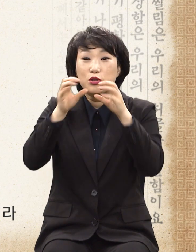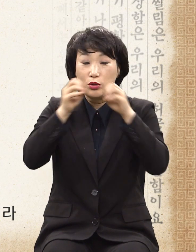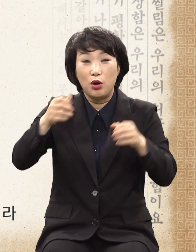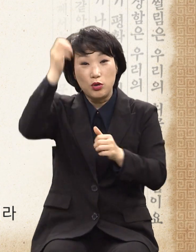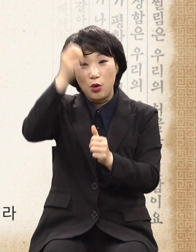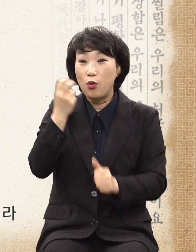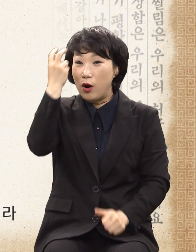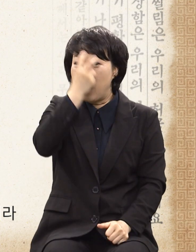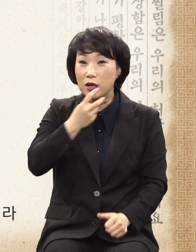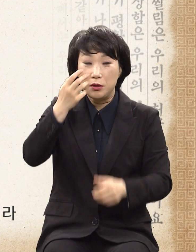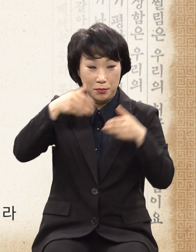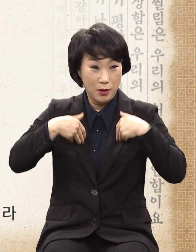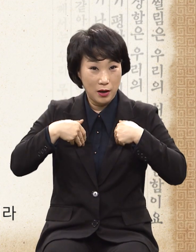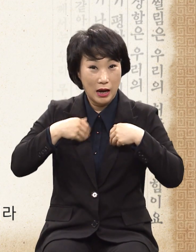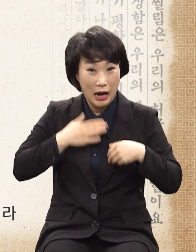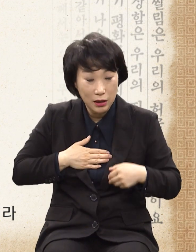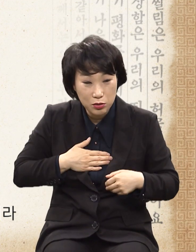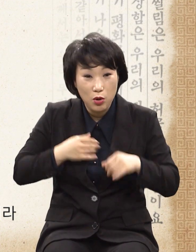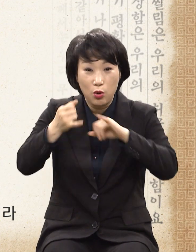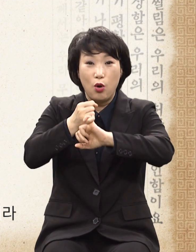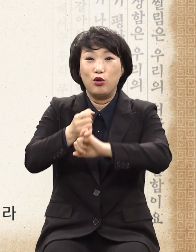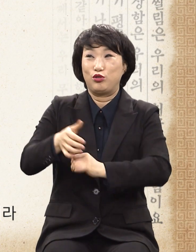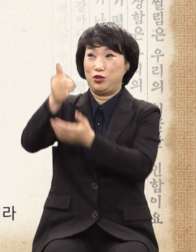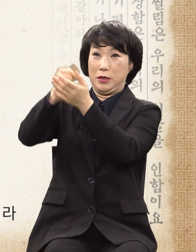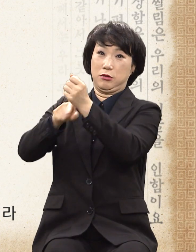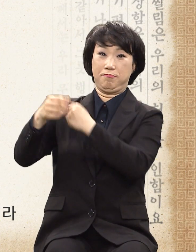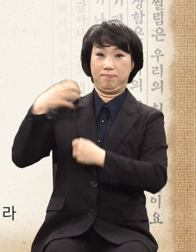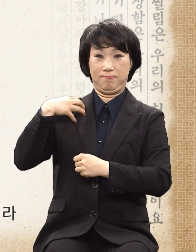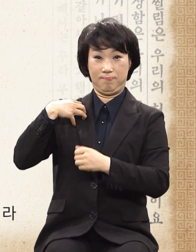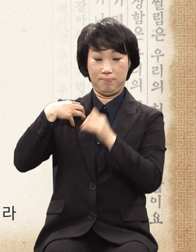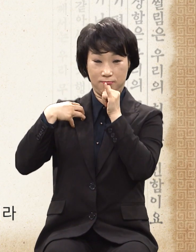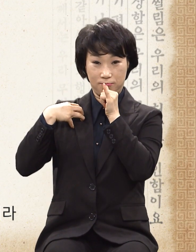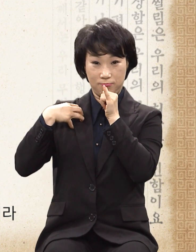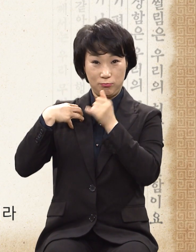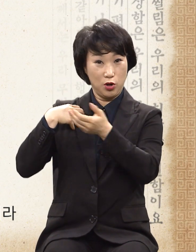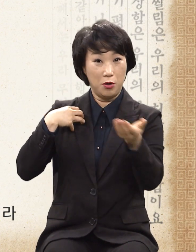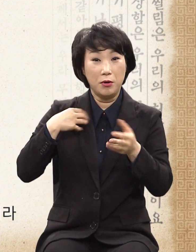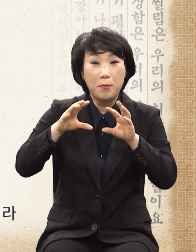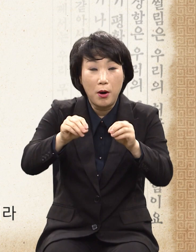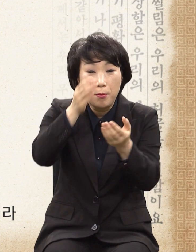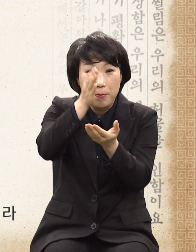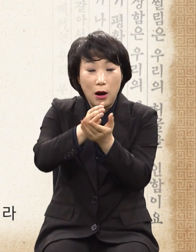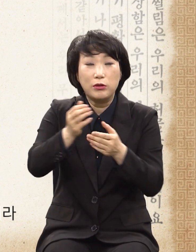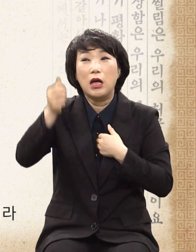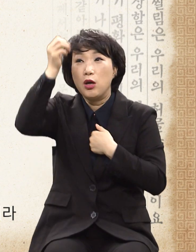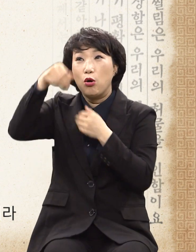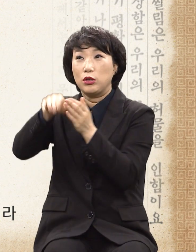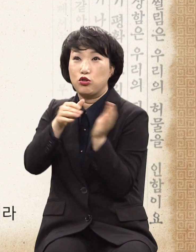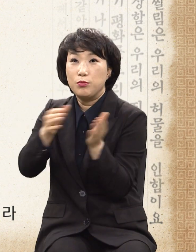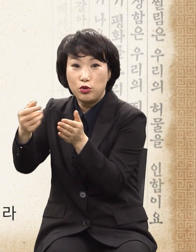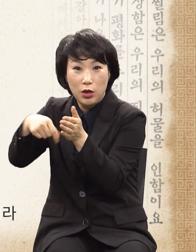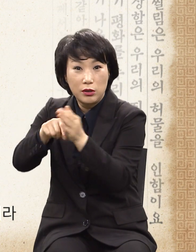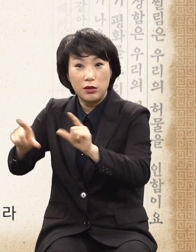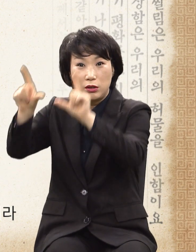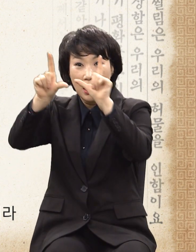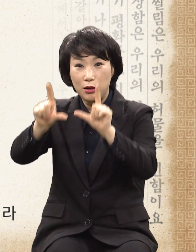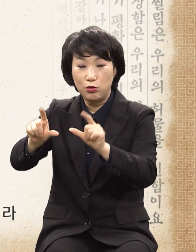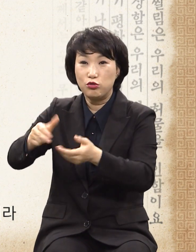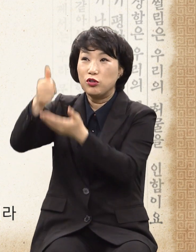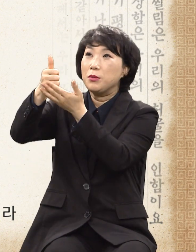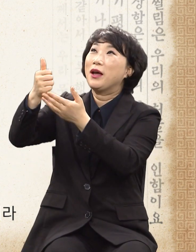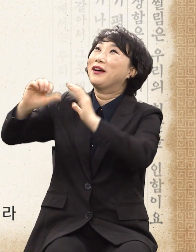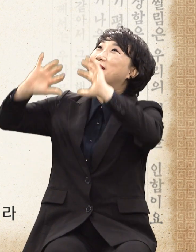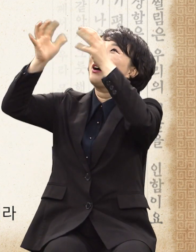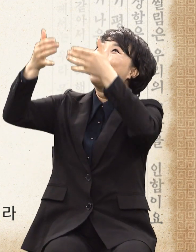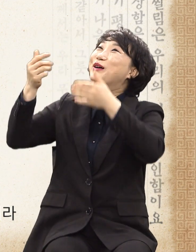영혼 관리하고 반드시 주의 뜻을 이루며 쉬지 말고 영혼의 때를 위해 살다가 주의